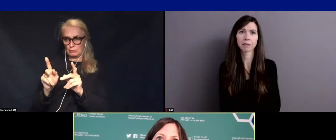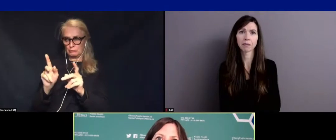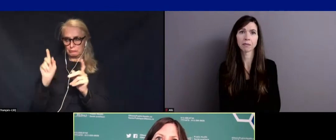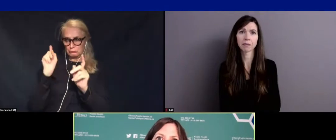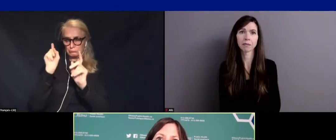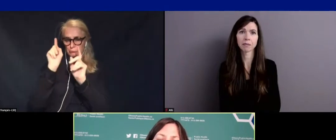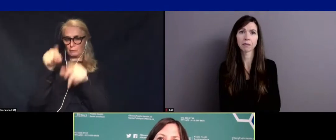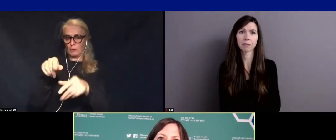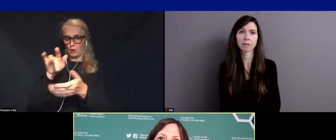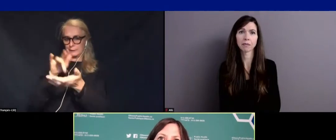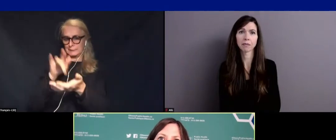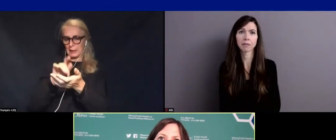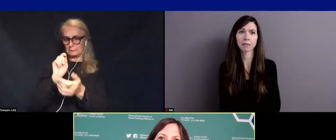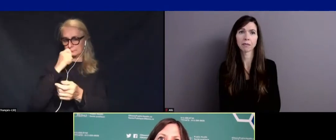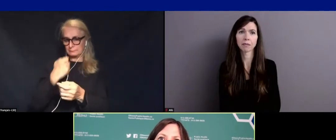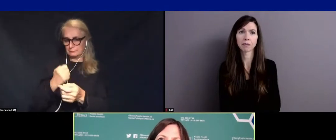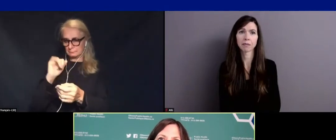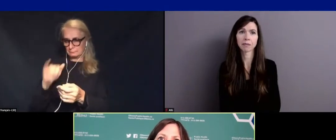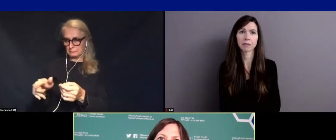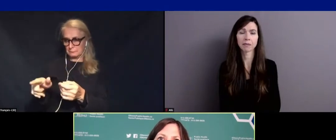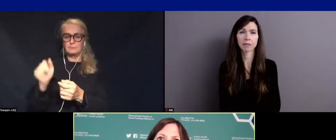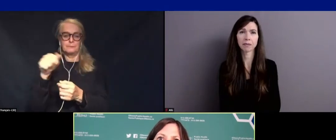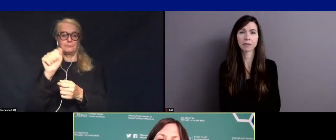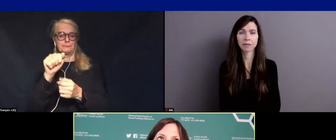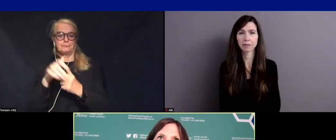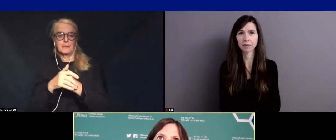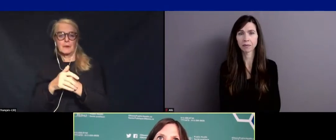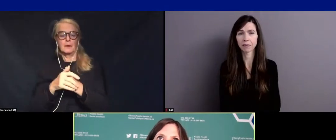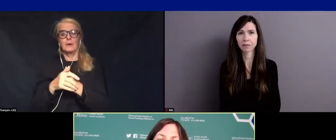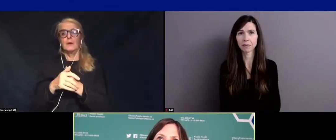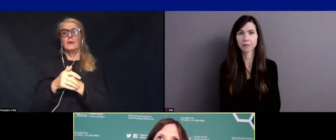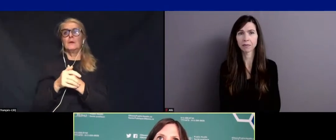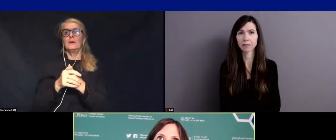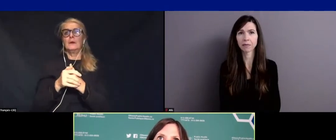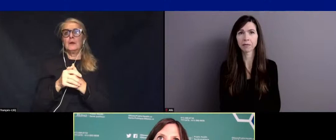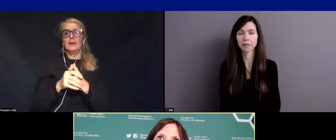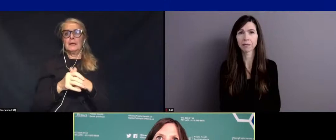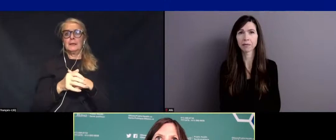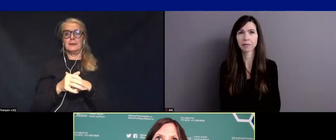les centres de dépistage. Et ouais. C'est